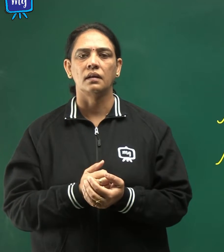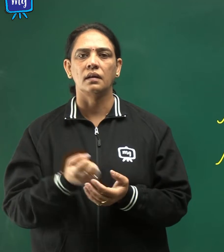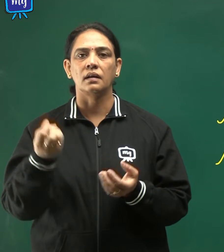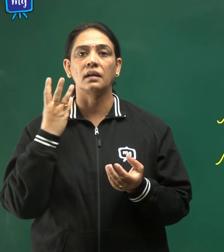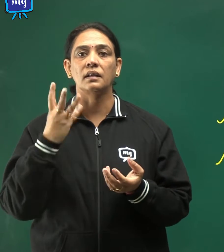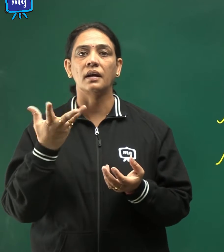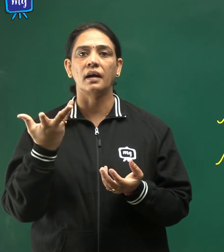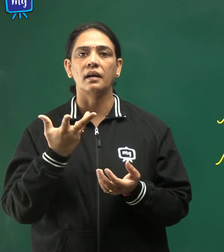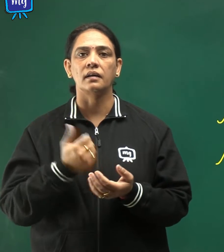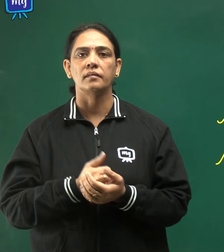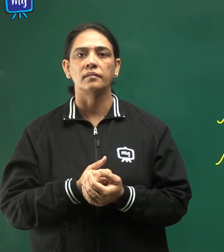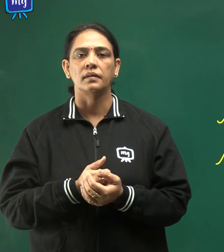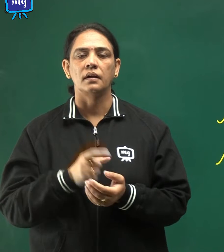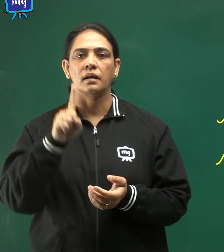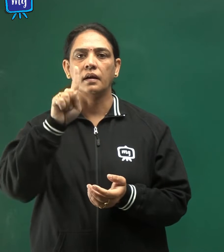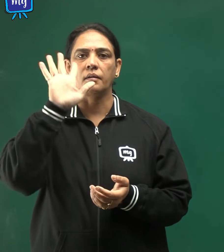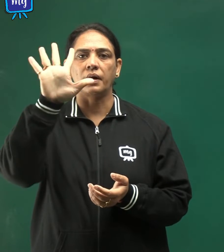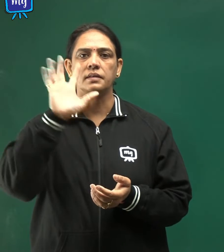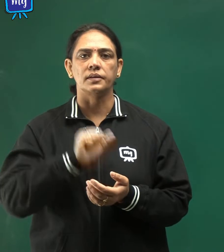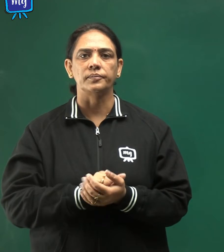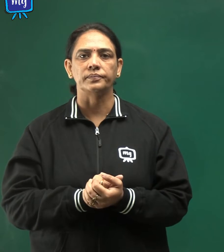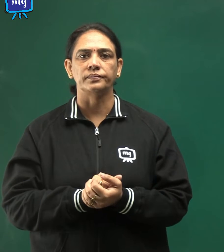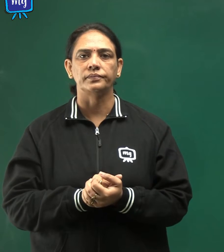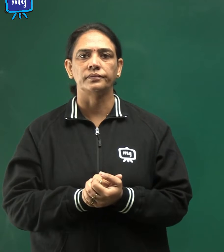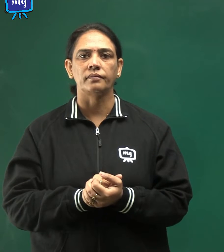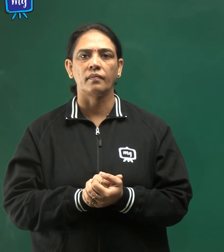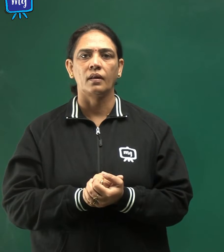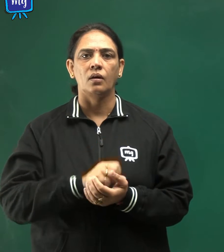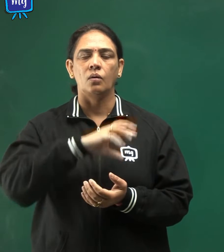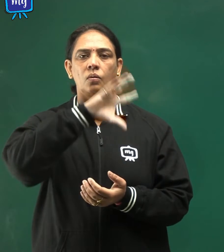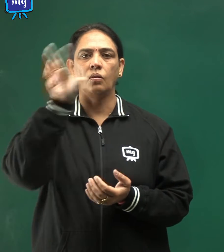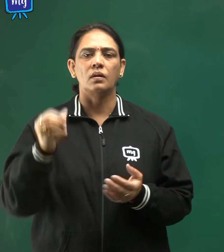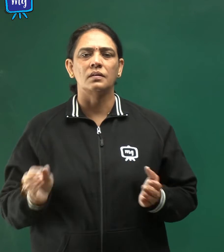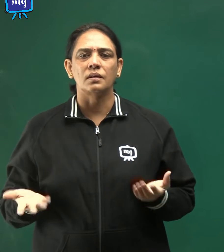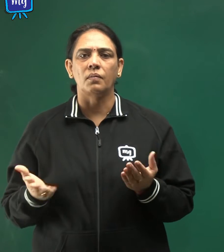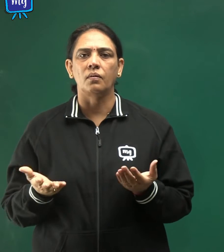कितनी हैं? 15। कुल संभव